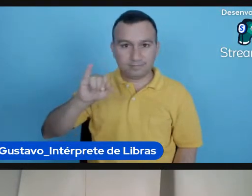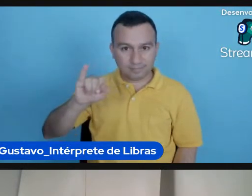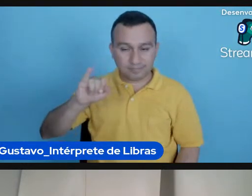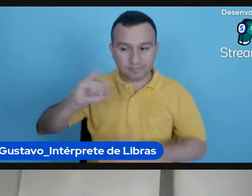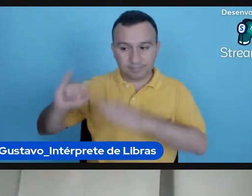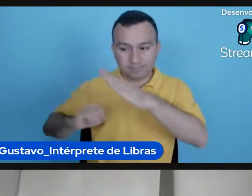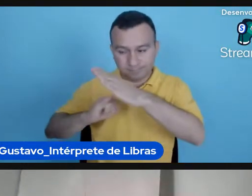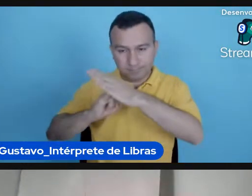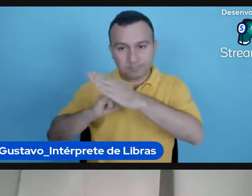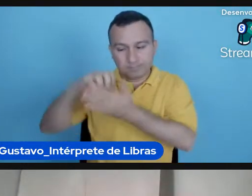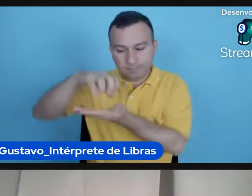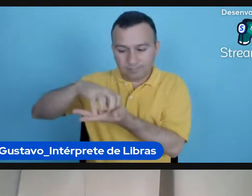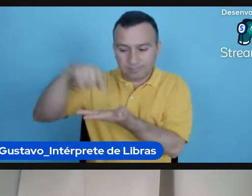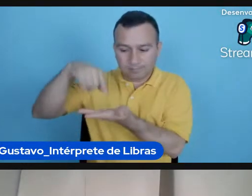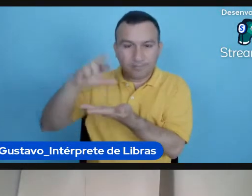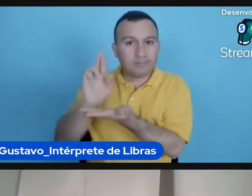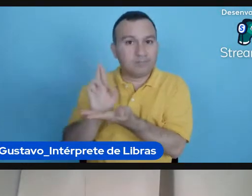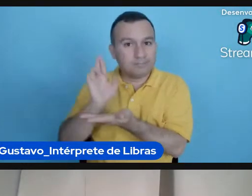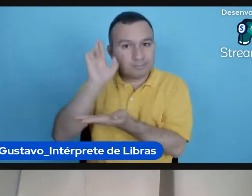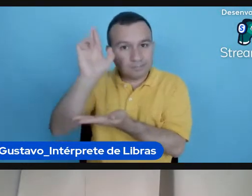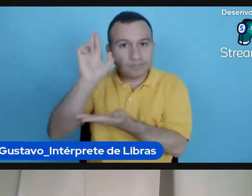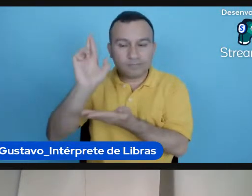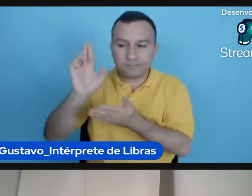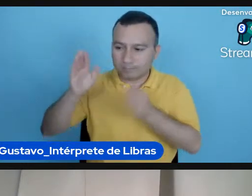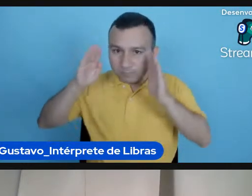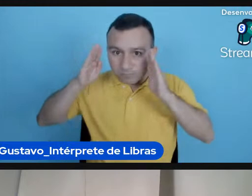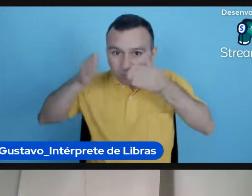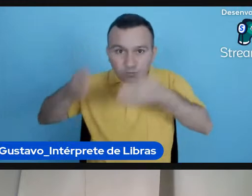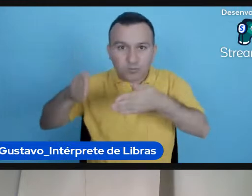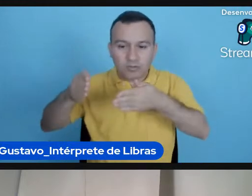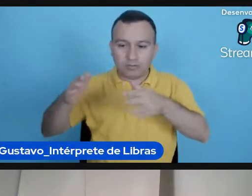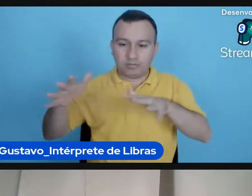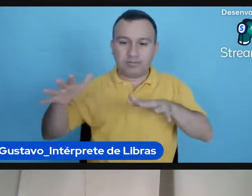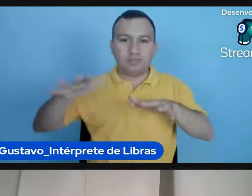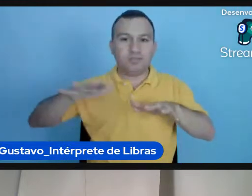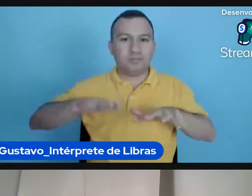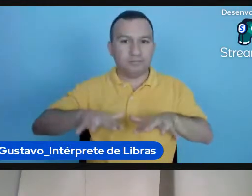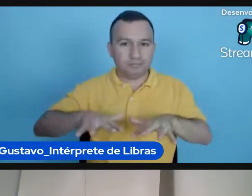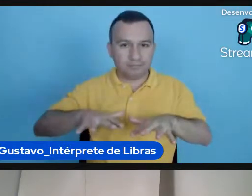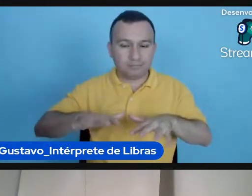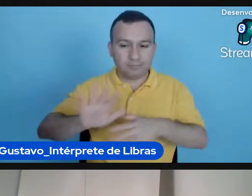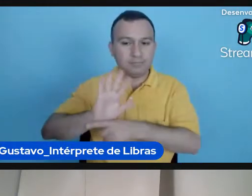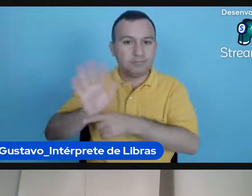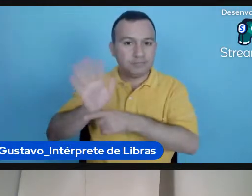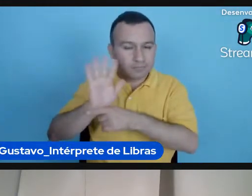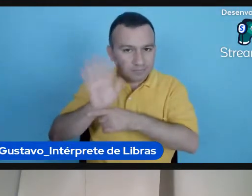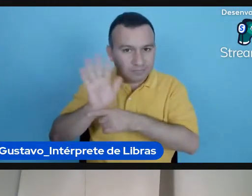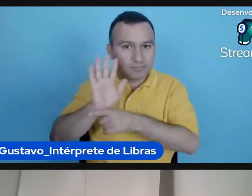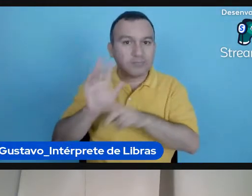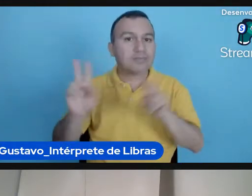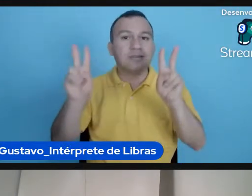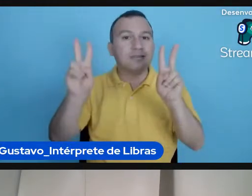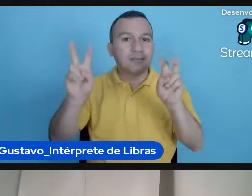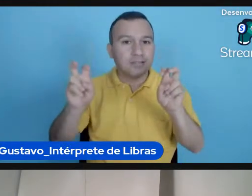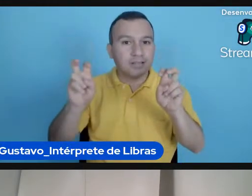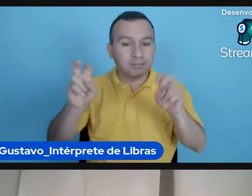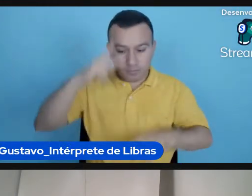inclusão. E todos esses vídeos, né? Eles têm o nome, né? Dê uma ajudinha a si mesmo,